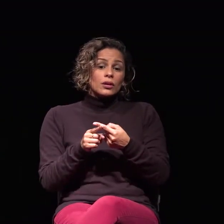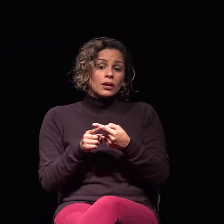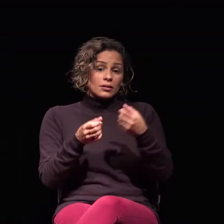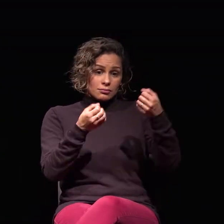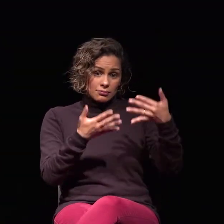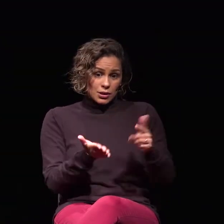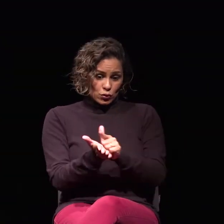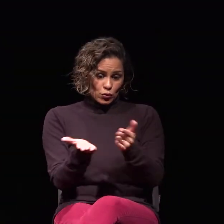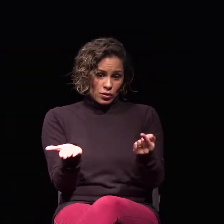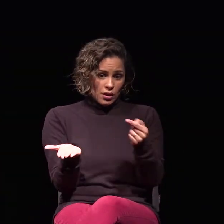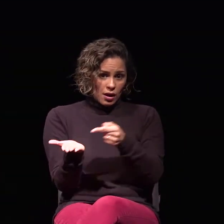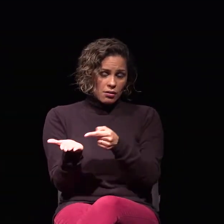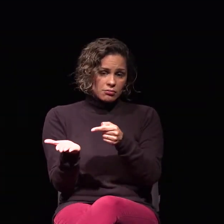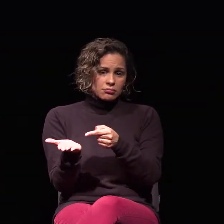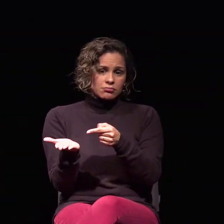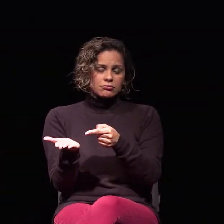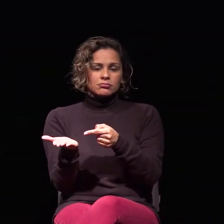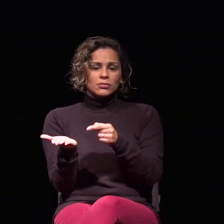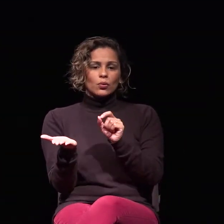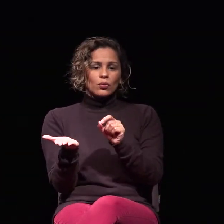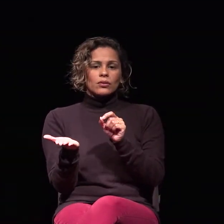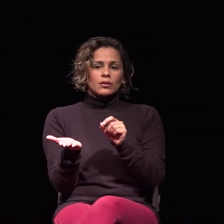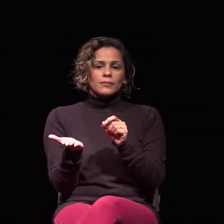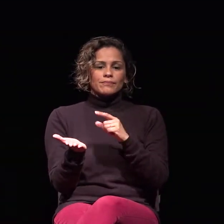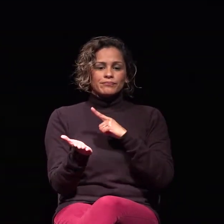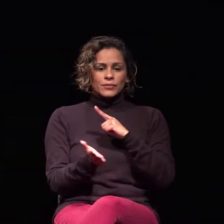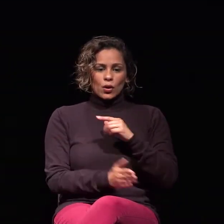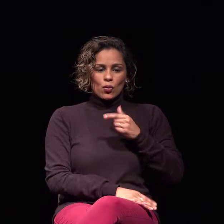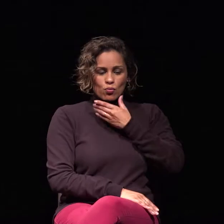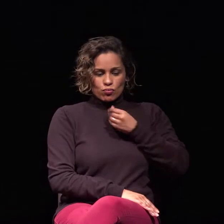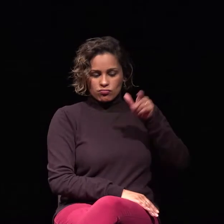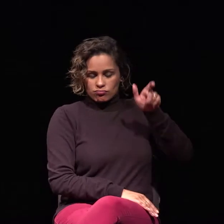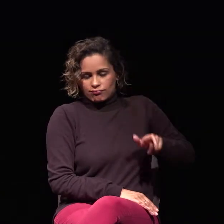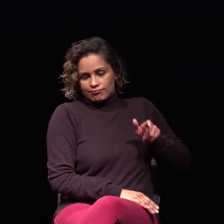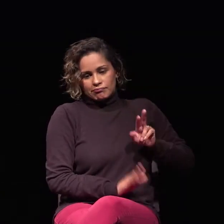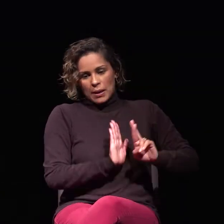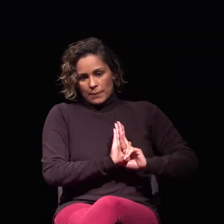do Brasil o representante da AIDS, que